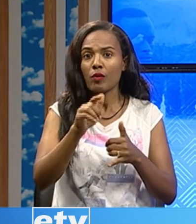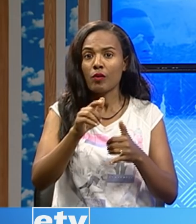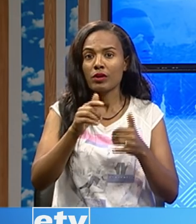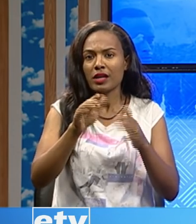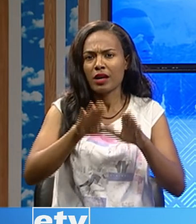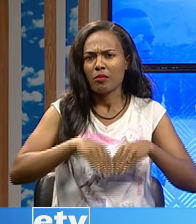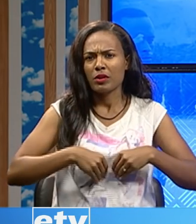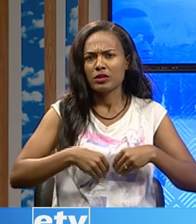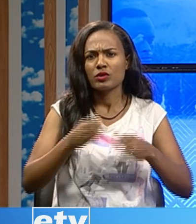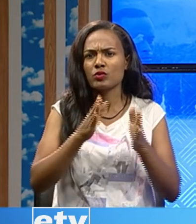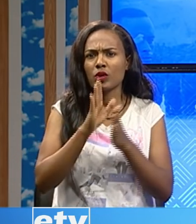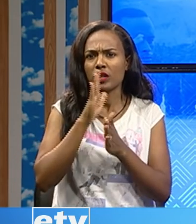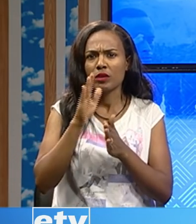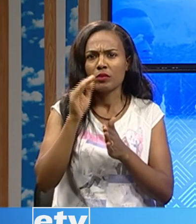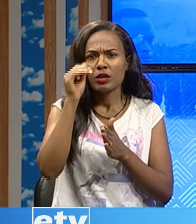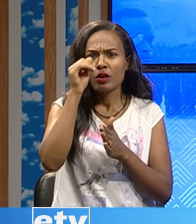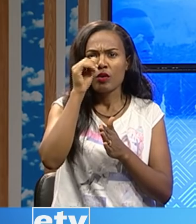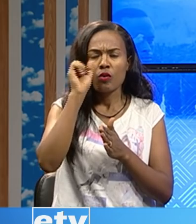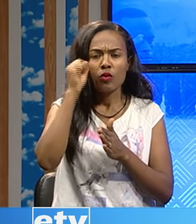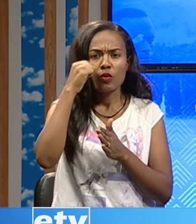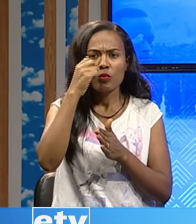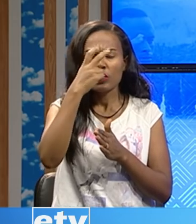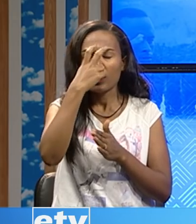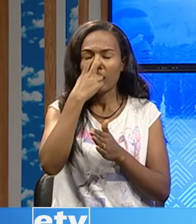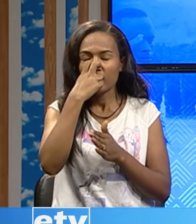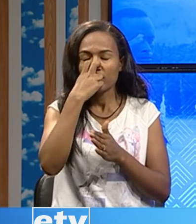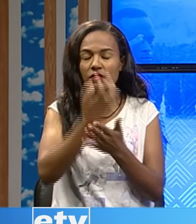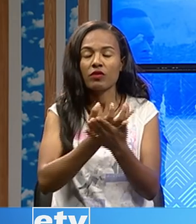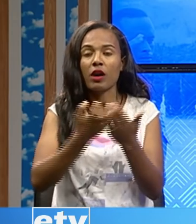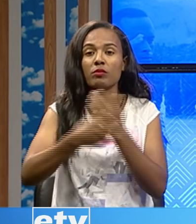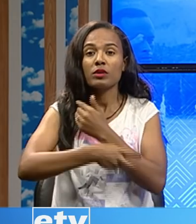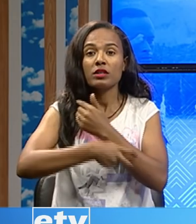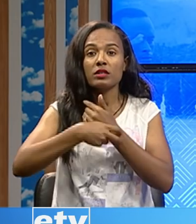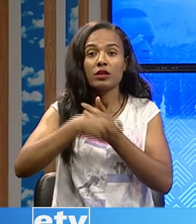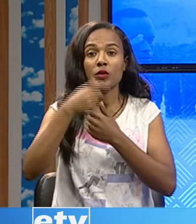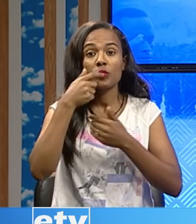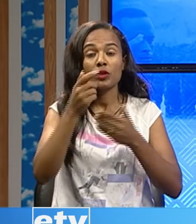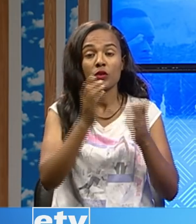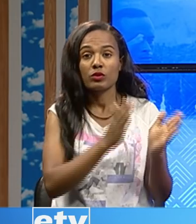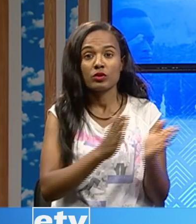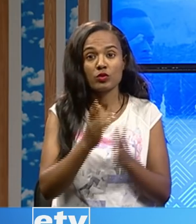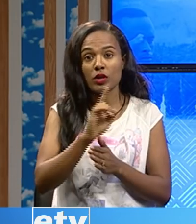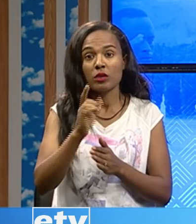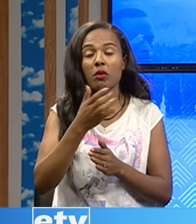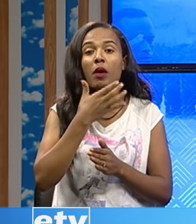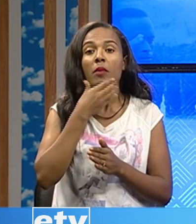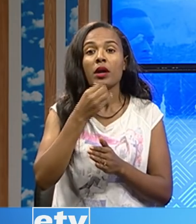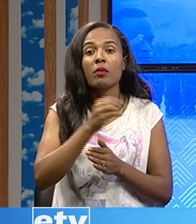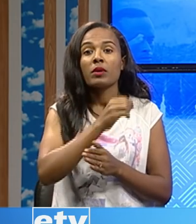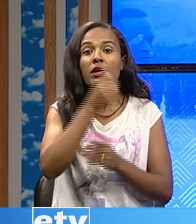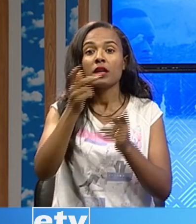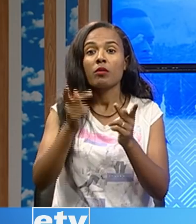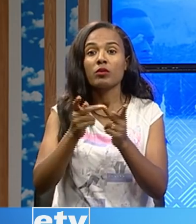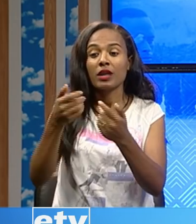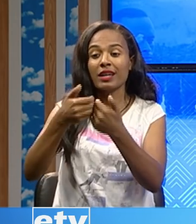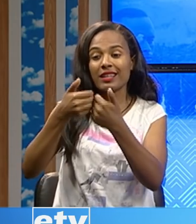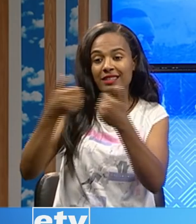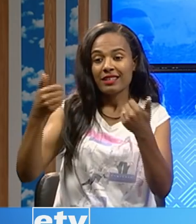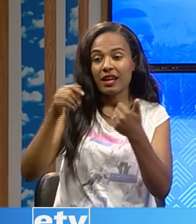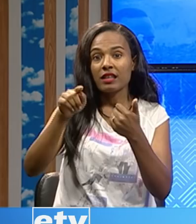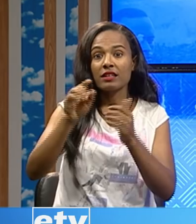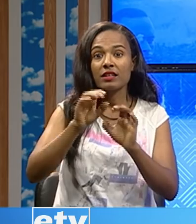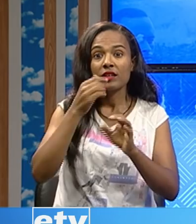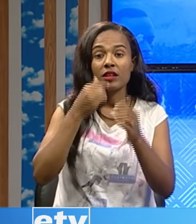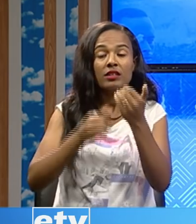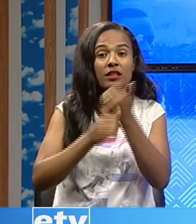አይደለም። ኦሮሞን አይነን ጨፈንና ሀብት ልዝረፍ ብትለው ሊዘረፍ ዝግጁ አይደለም። አማራን ከሌላ ህዝብ ነጥለህ አንተ እንደዚህ ይያልክ